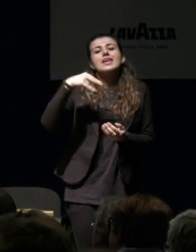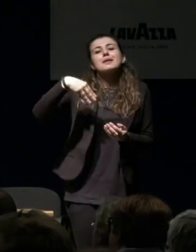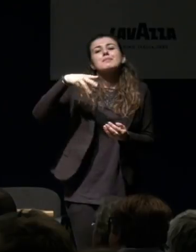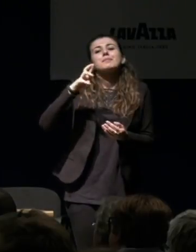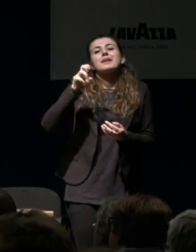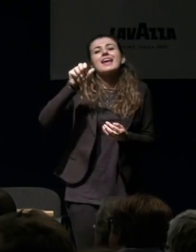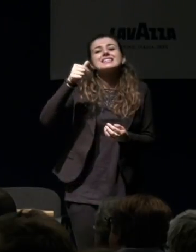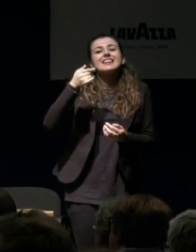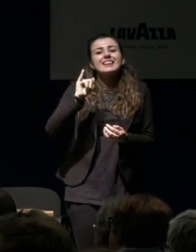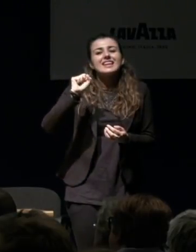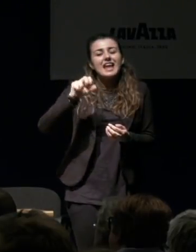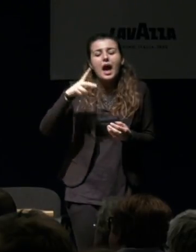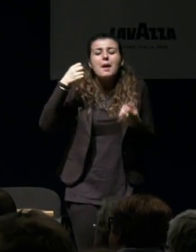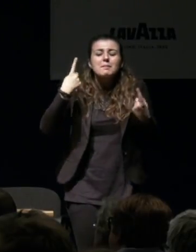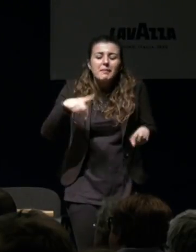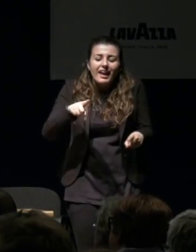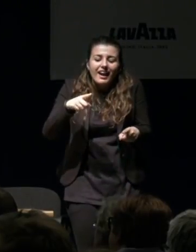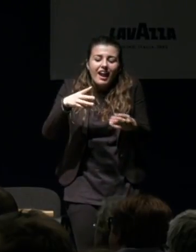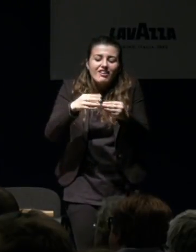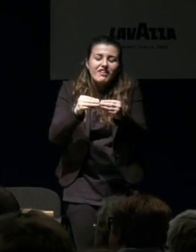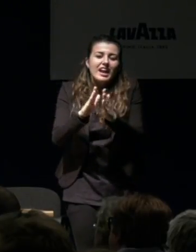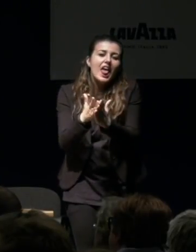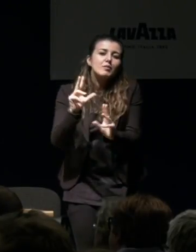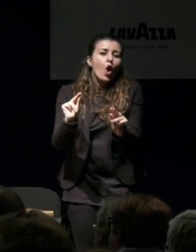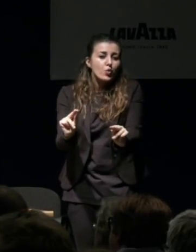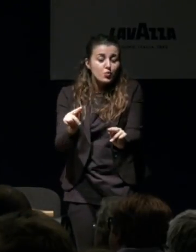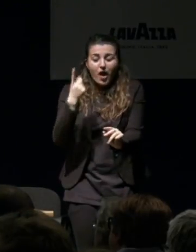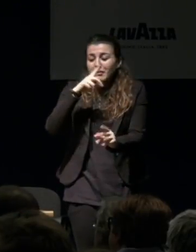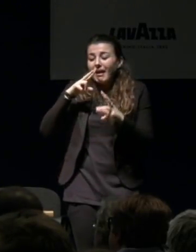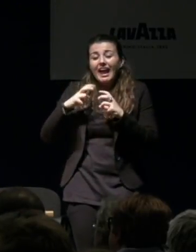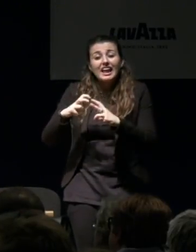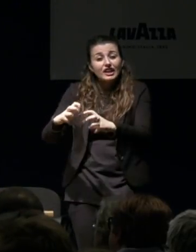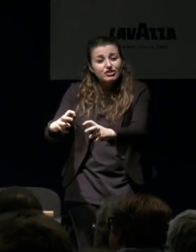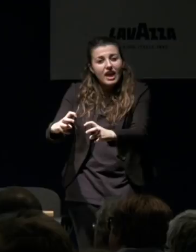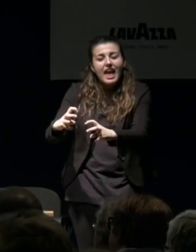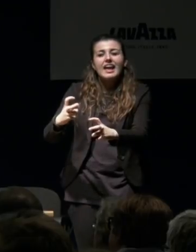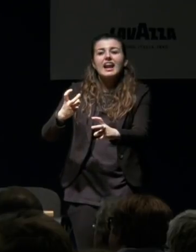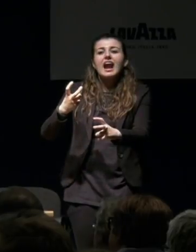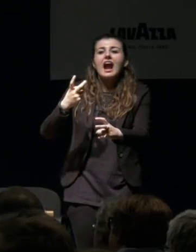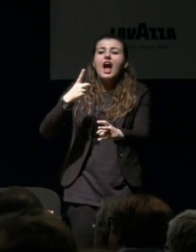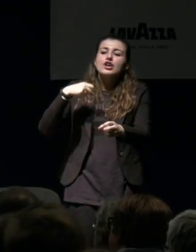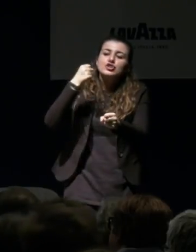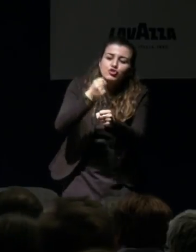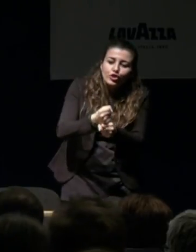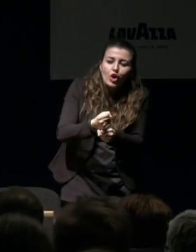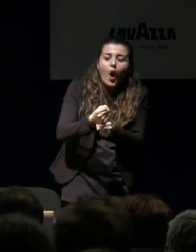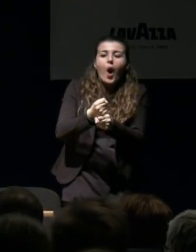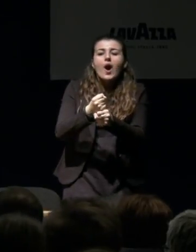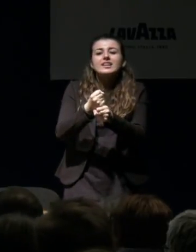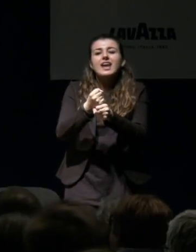progettare un nuovo libro e doveva essere una ricerca sulle tracce di una storia